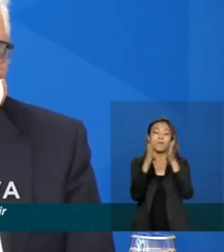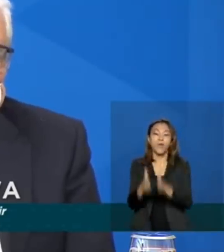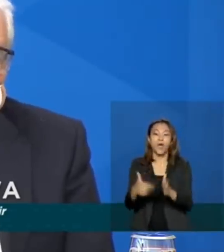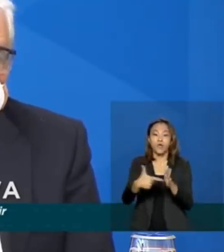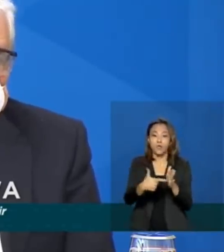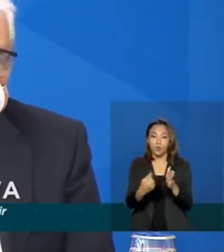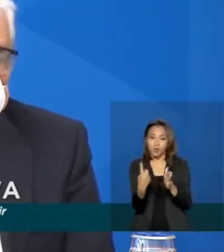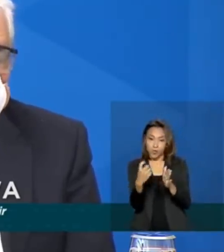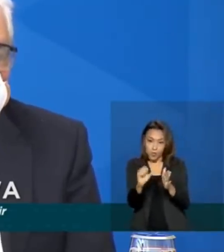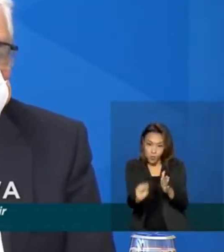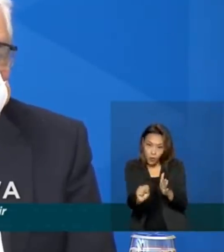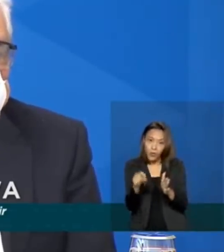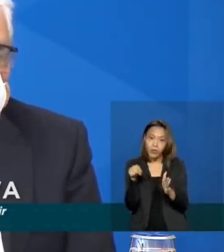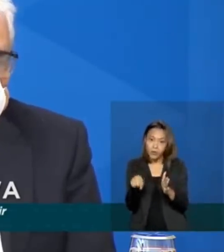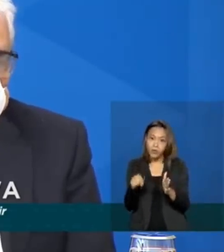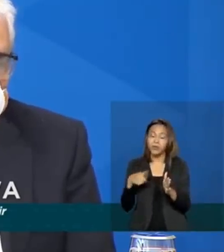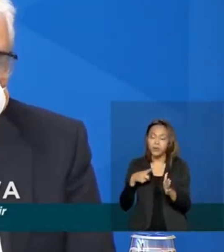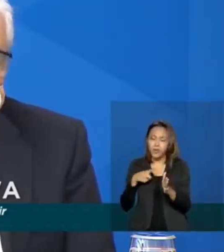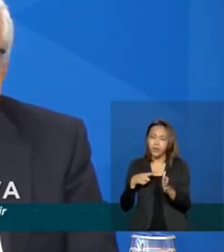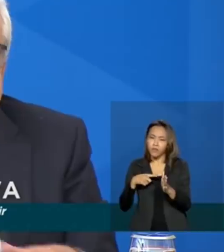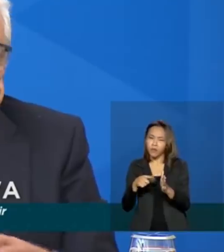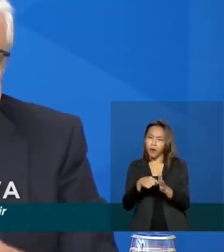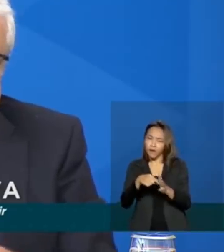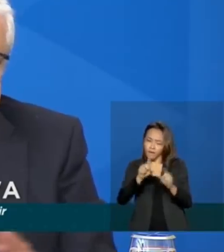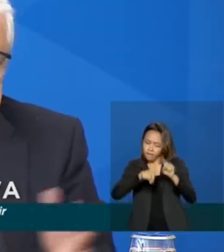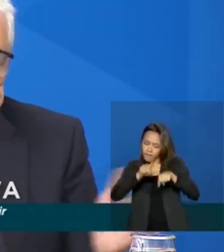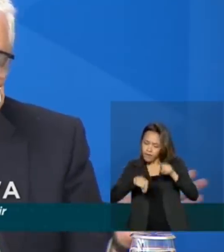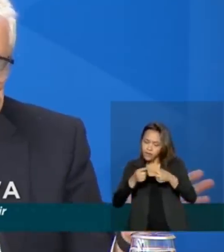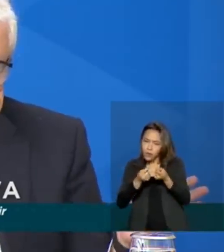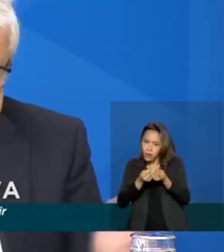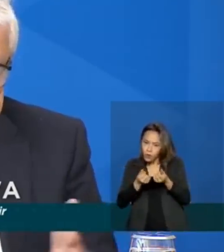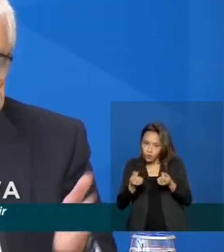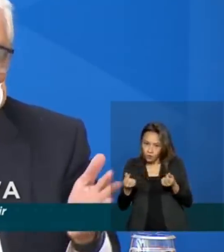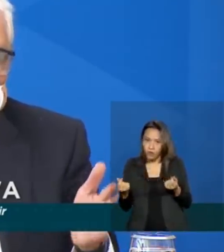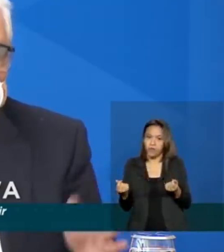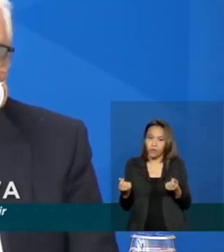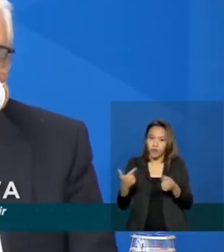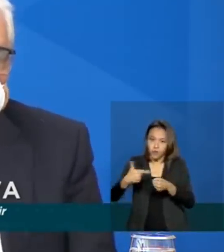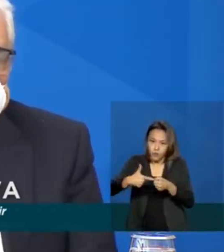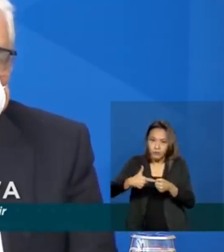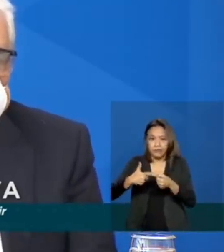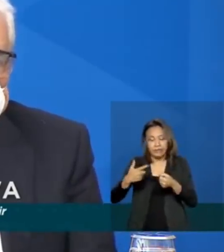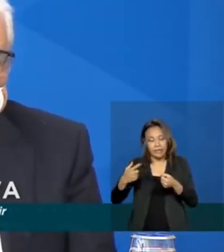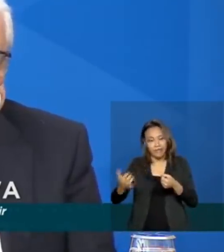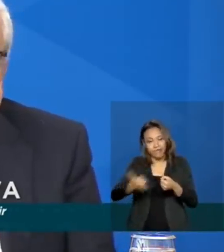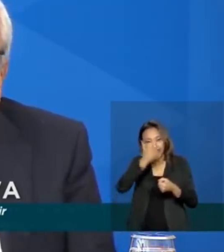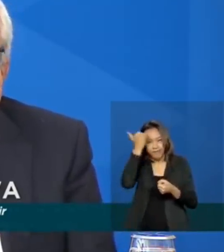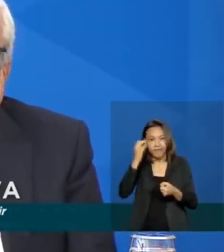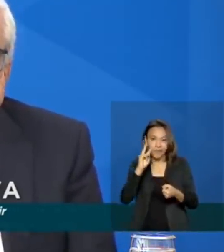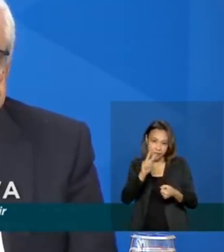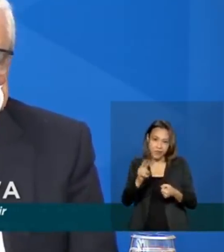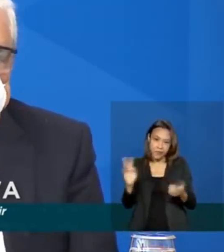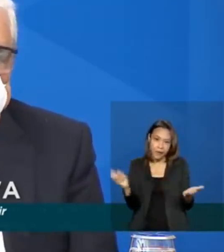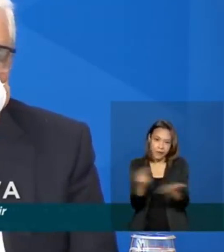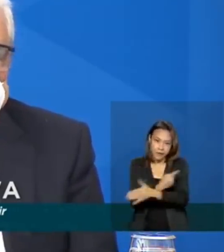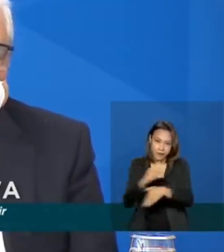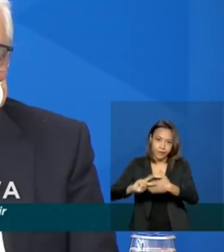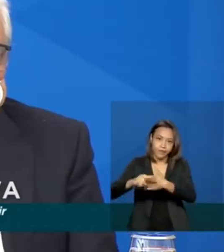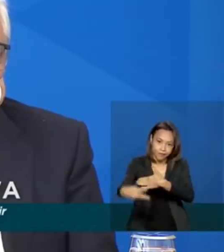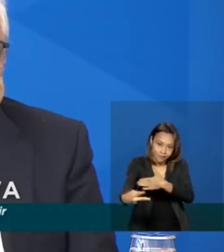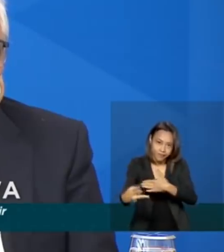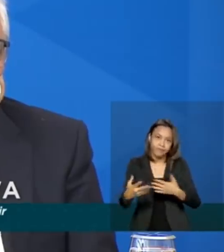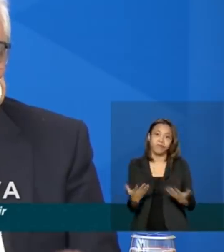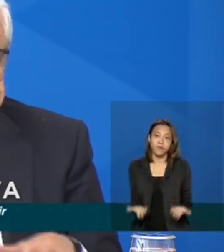adotou uma política de reajuste diário de preços que deu no que deu, todos nós sabemos. O governo do